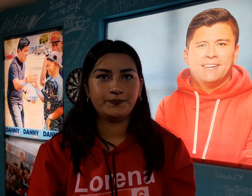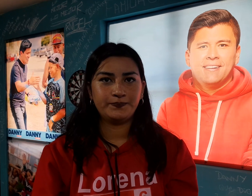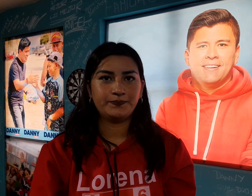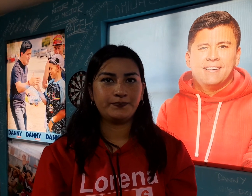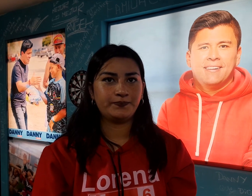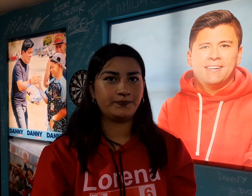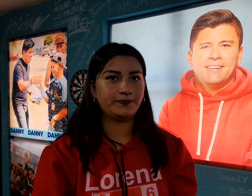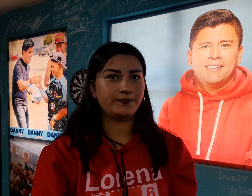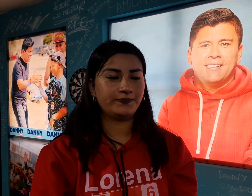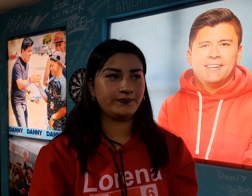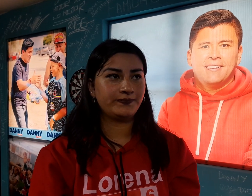las redes cómo encuentro a Lorena?